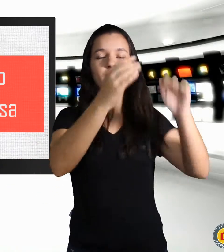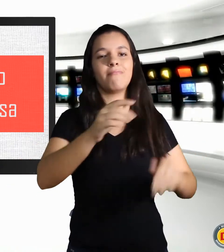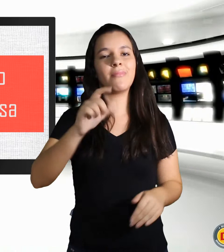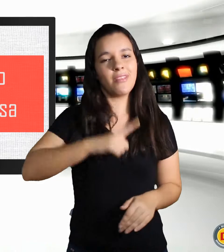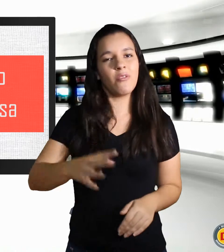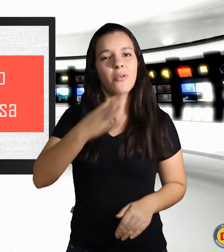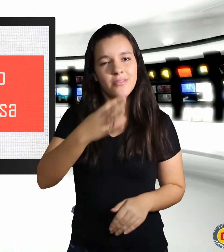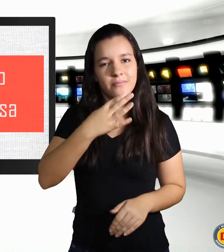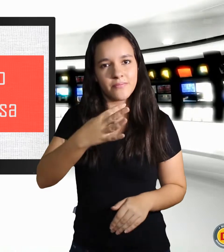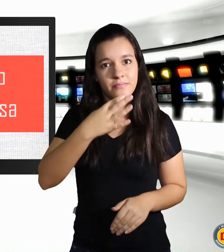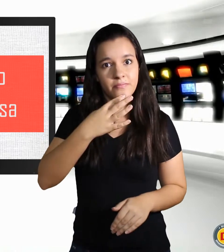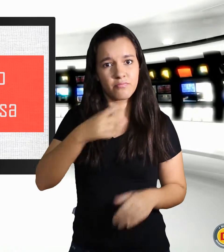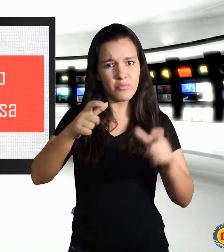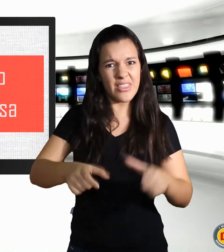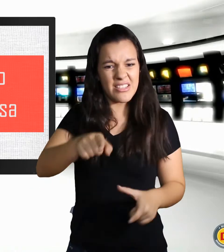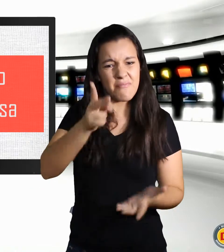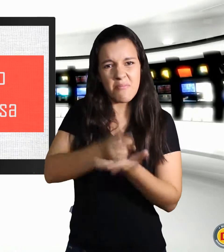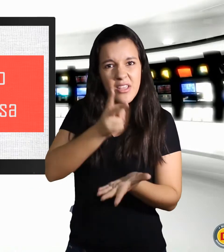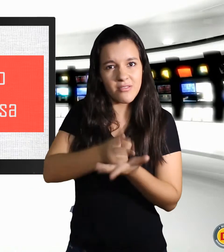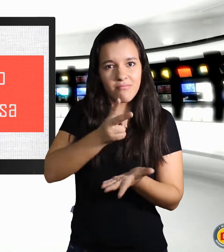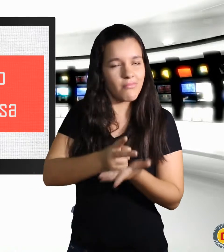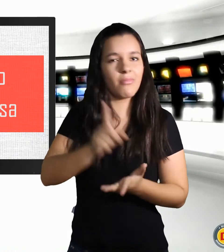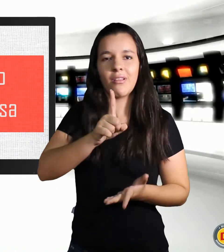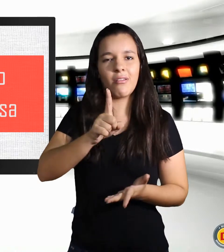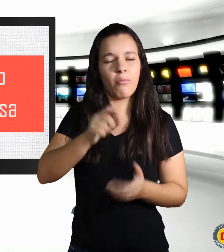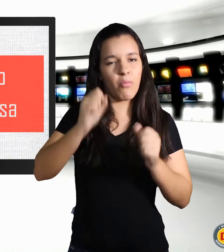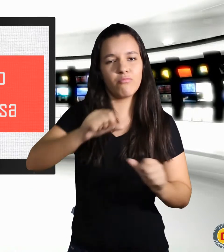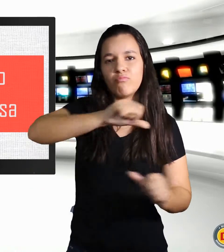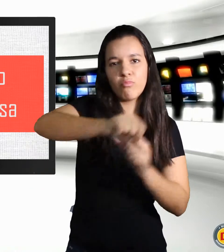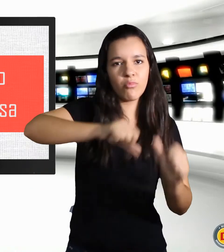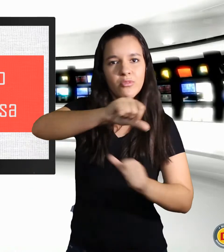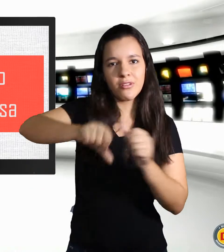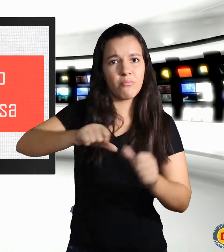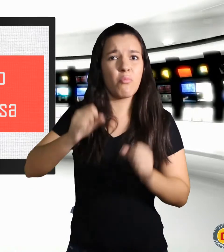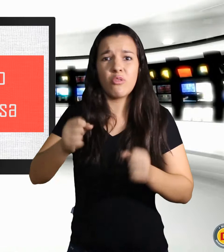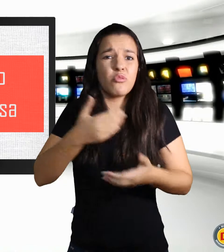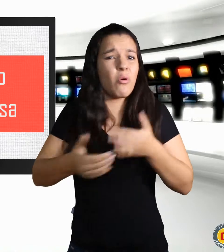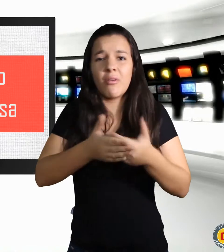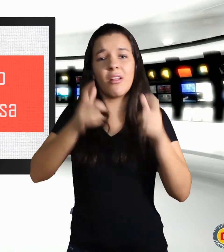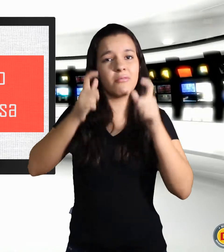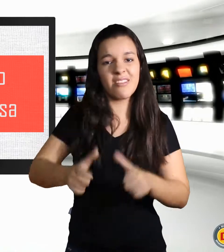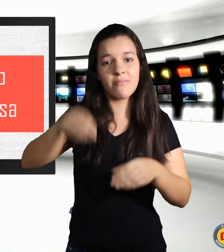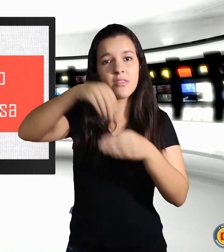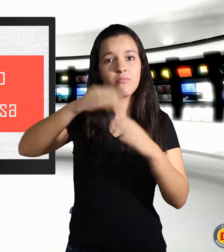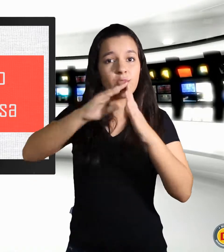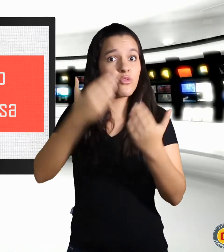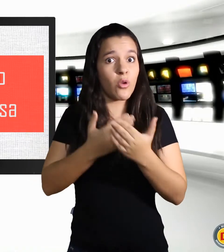conhecimento. Esse espaço não tem necessariamente uma localização fixa, ou seja, pode ser dentro do ambiente escolar ou